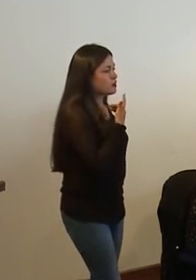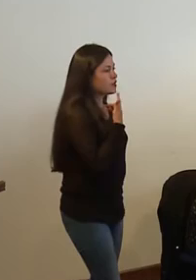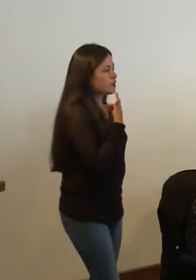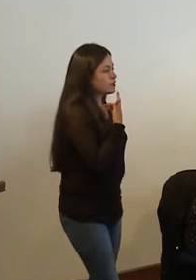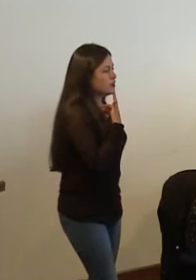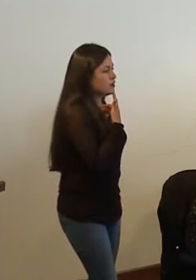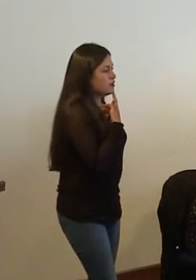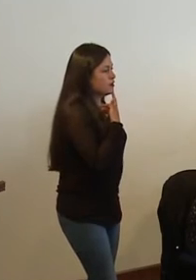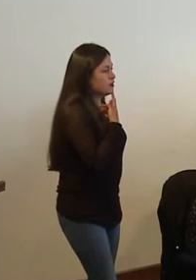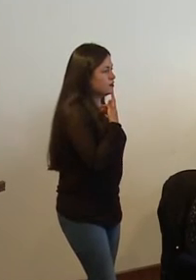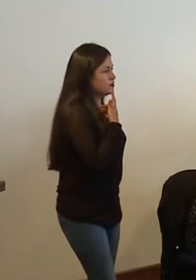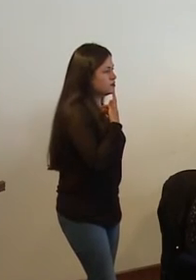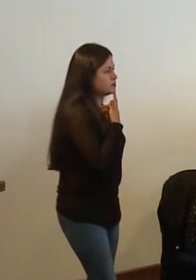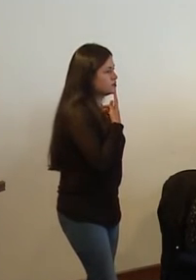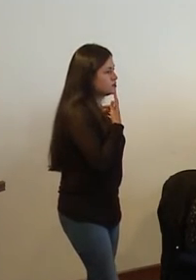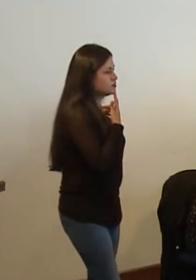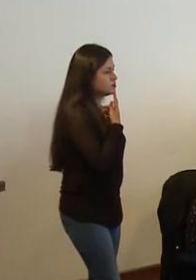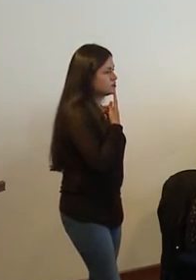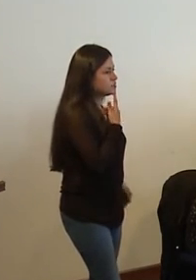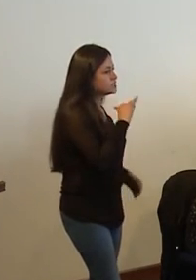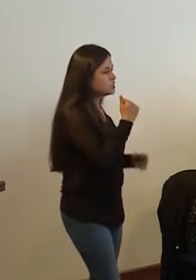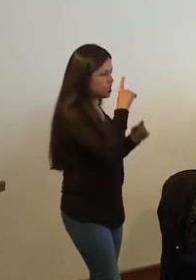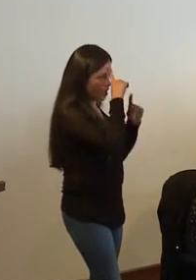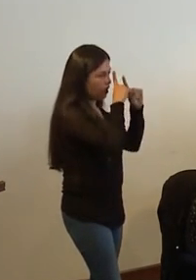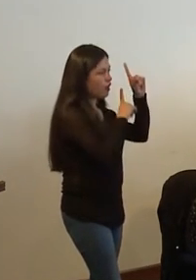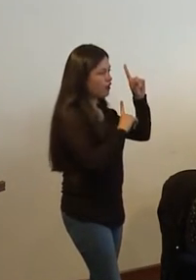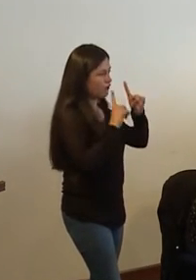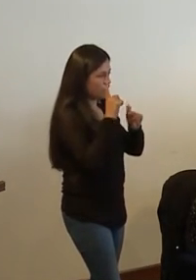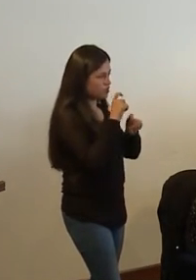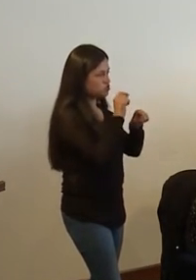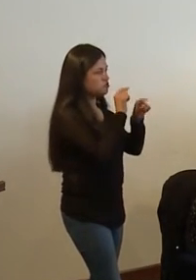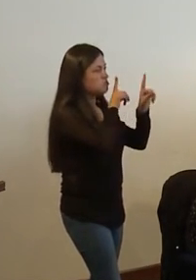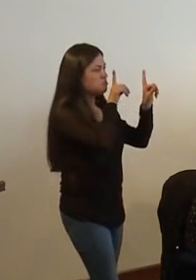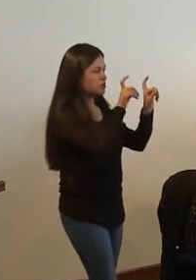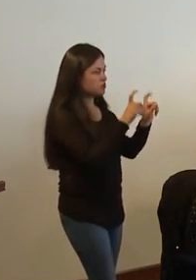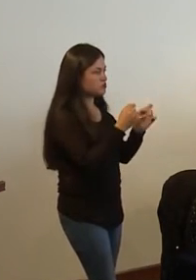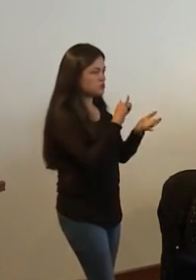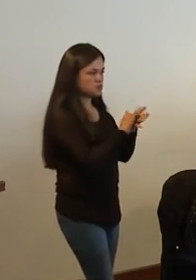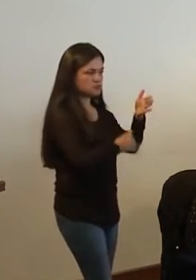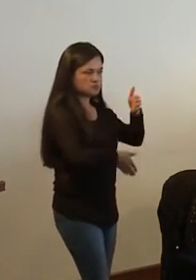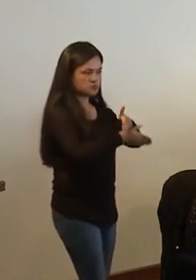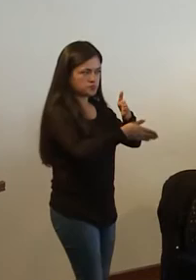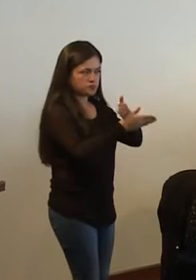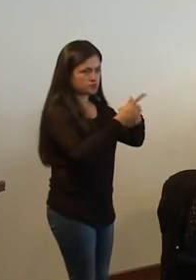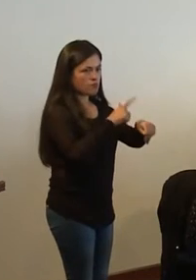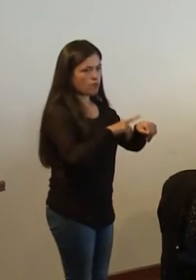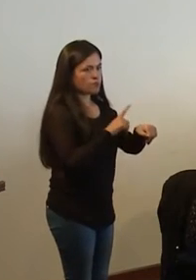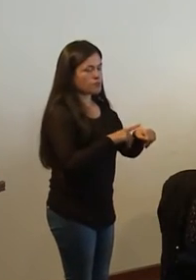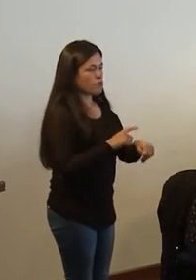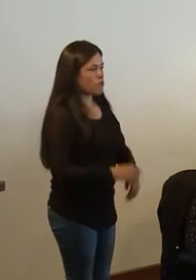unas preguntas profundas que hemos mantenido durante este tiempo.